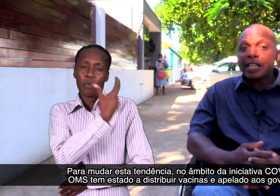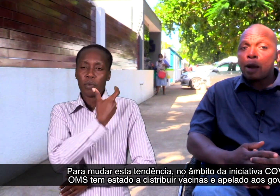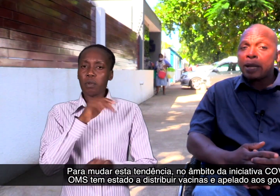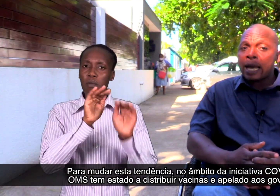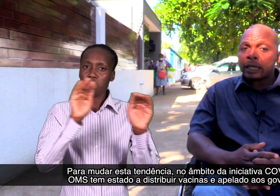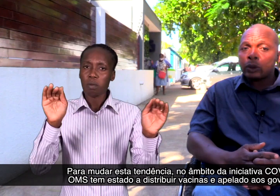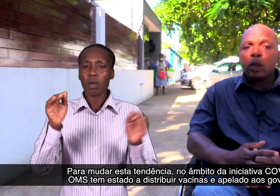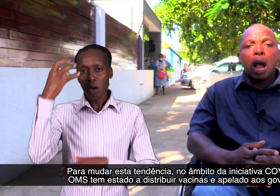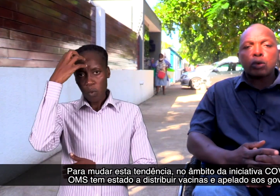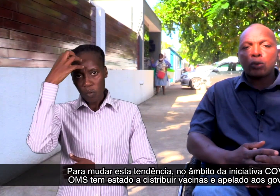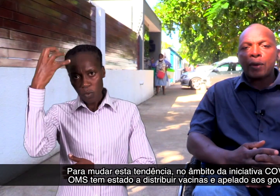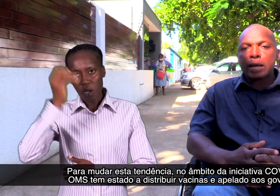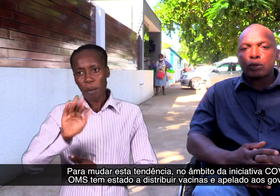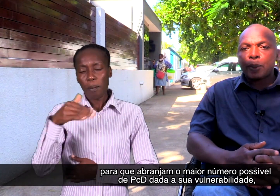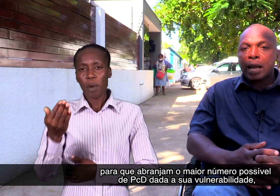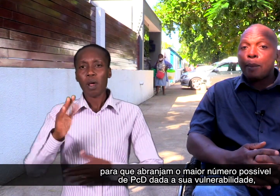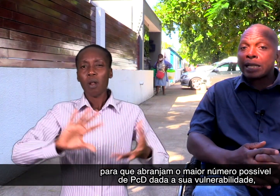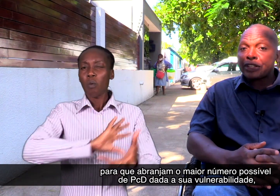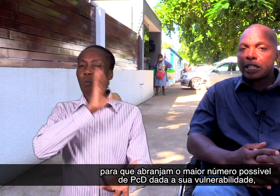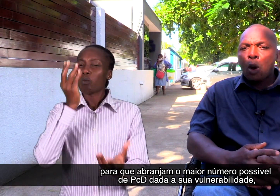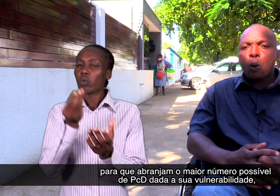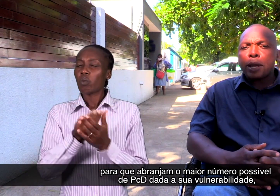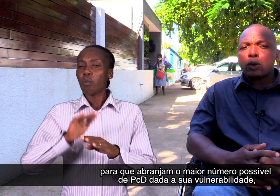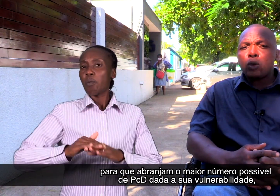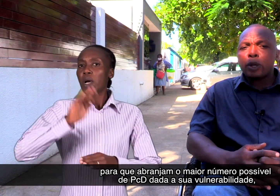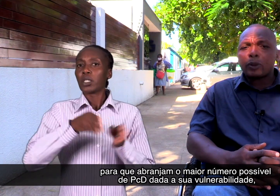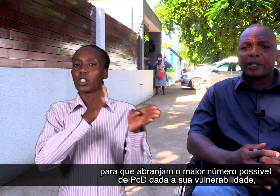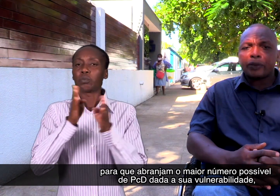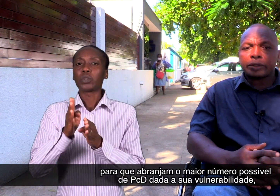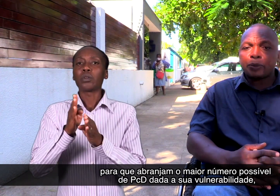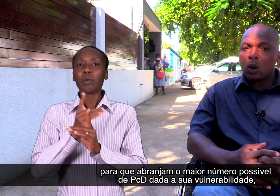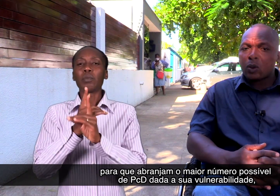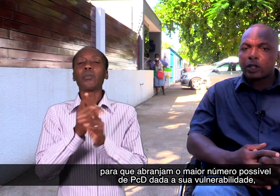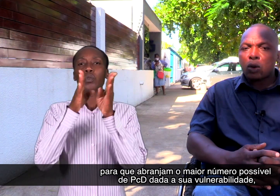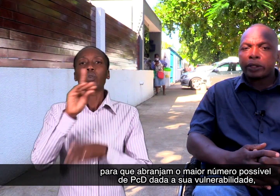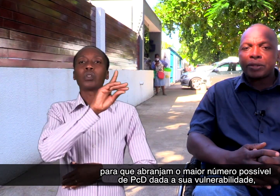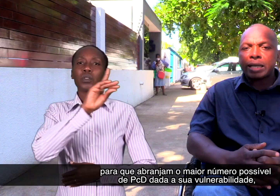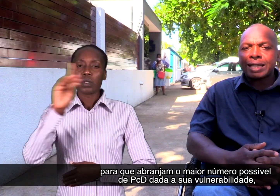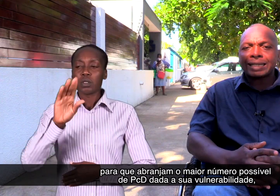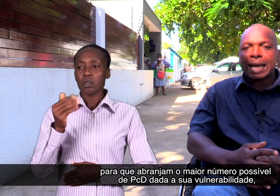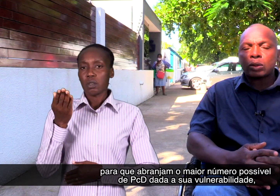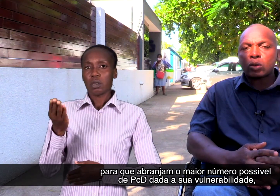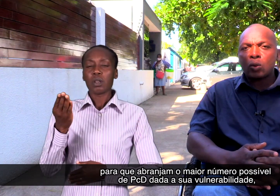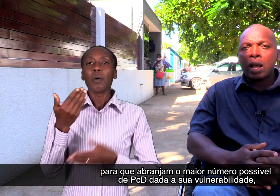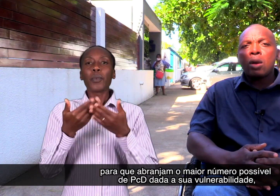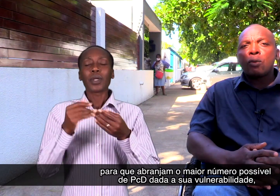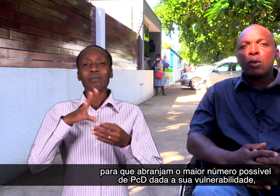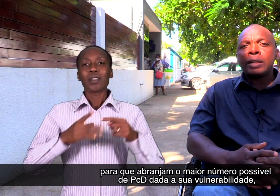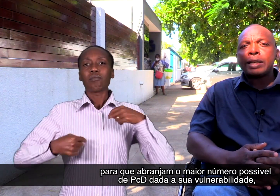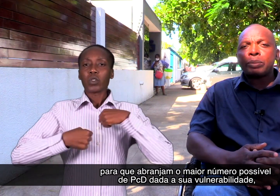vacinas e apelando aos governos para abranger o maior número possível de pessoas com deficiência, dado a